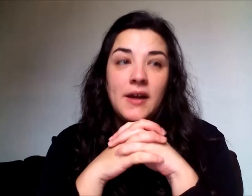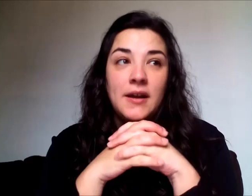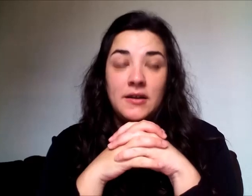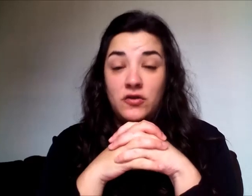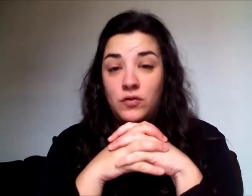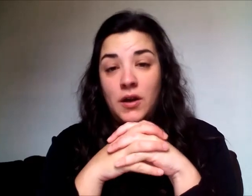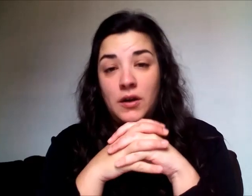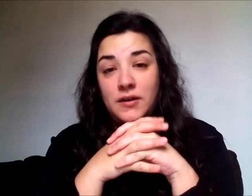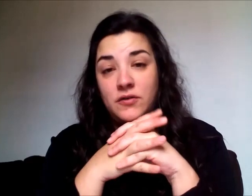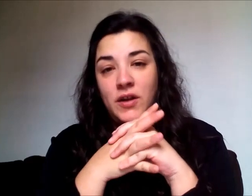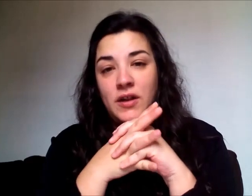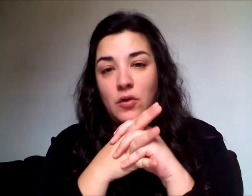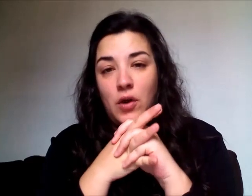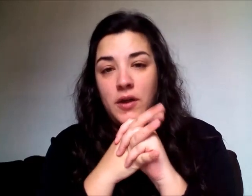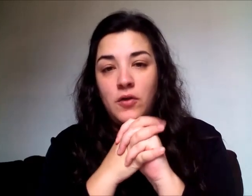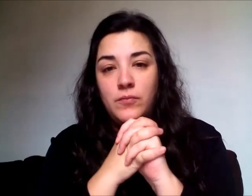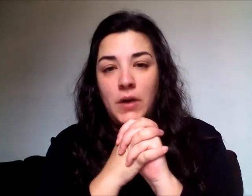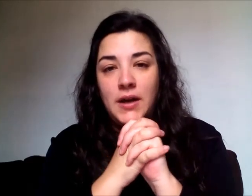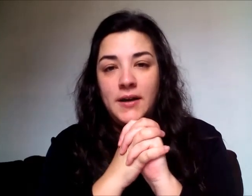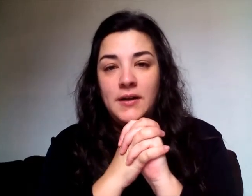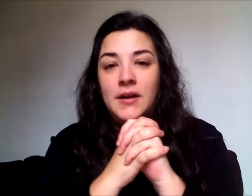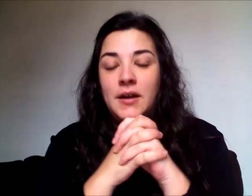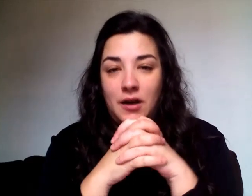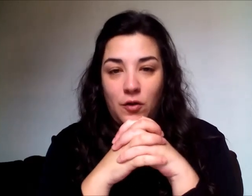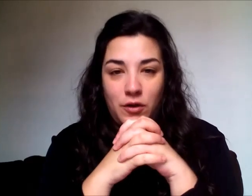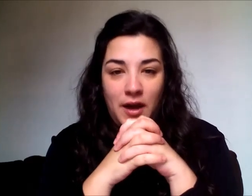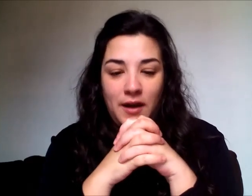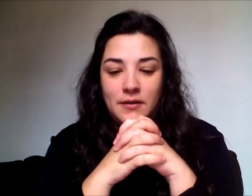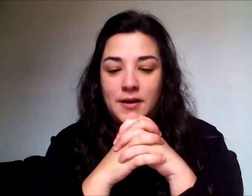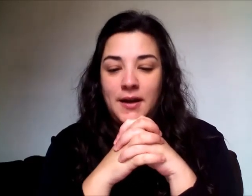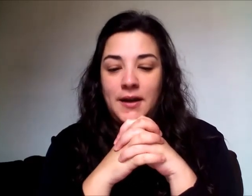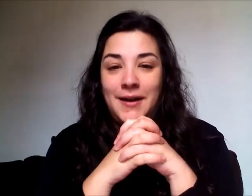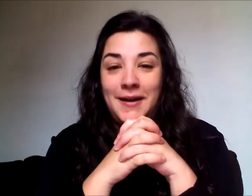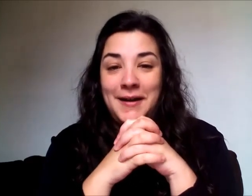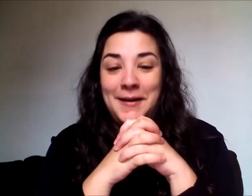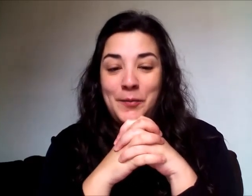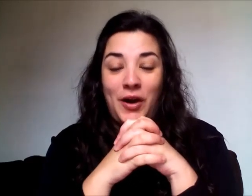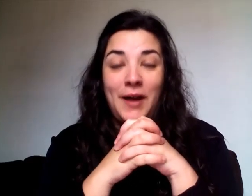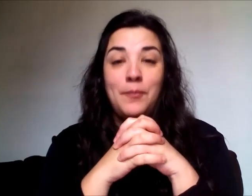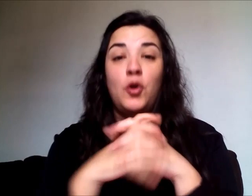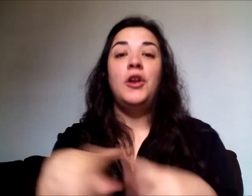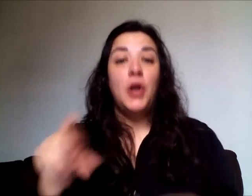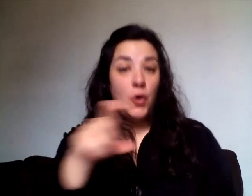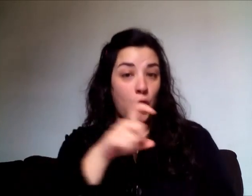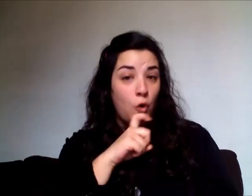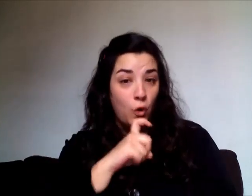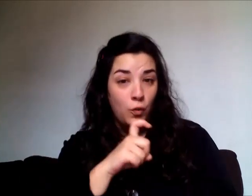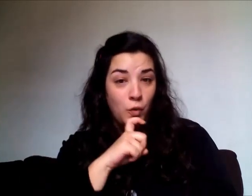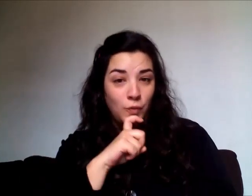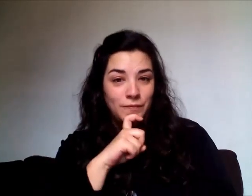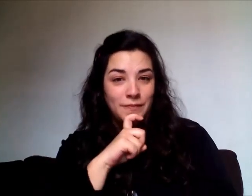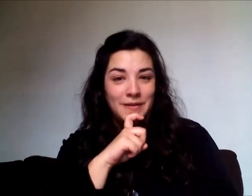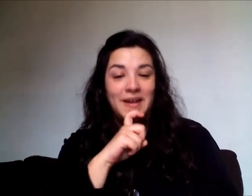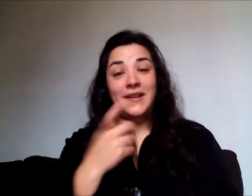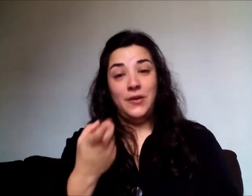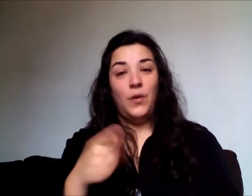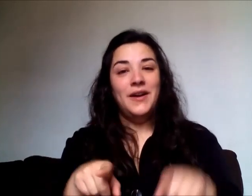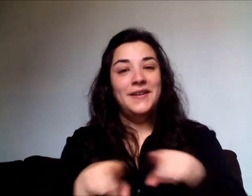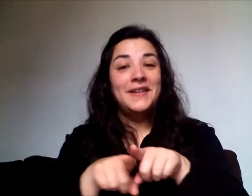cara que es una interrogación, ¿vale? Recordar, por ejemplo, el es igual